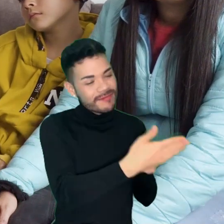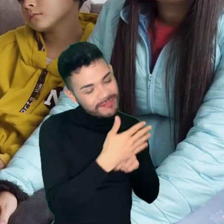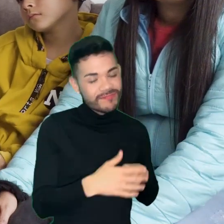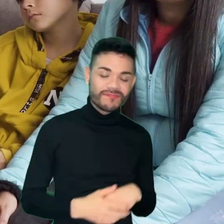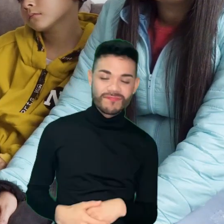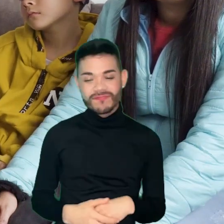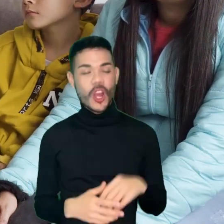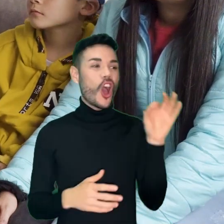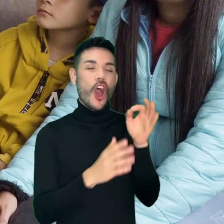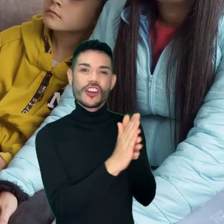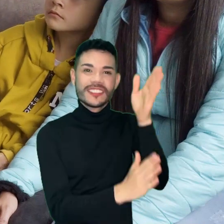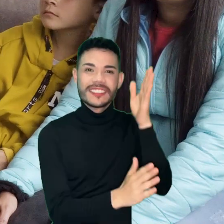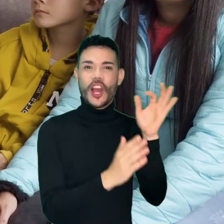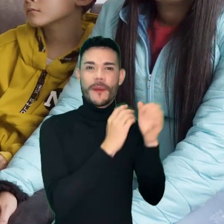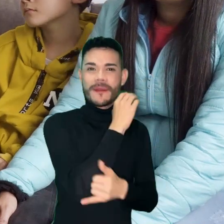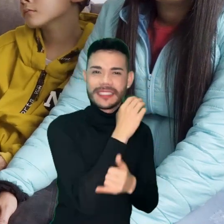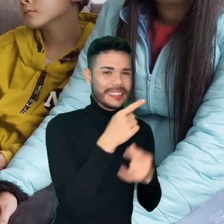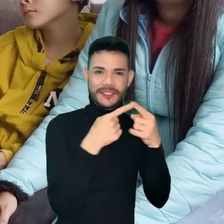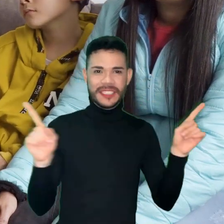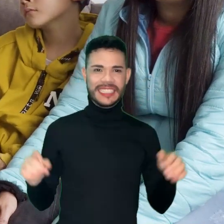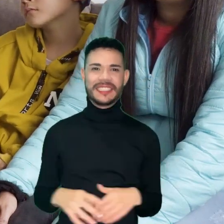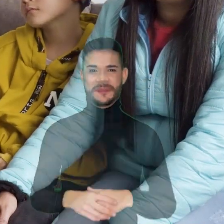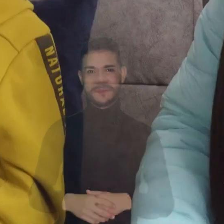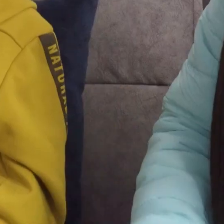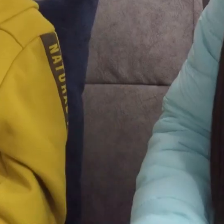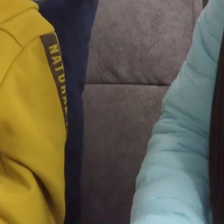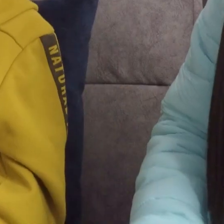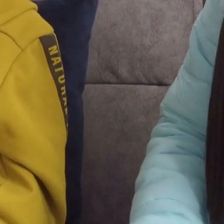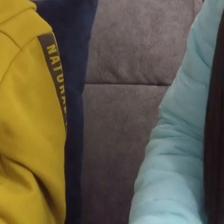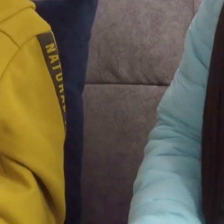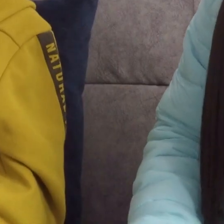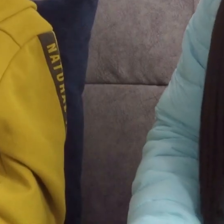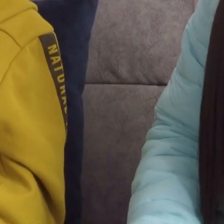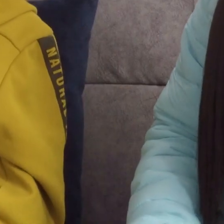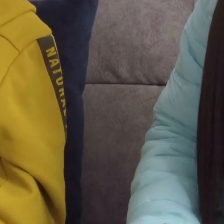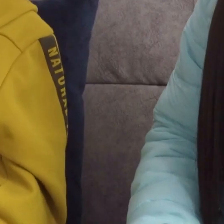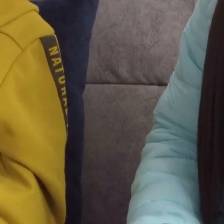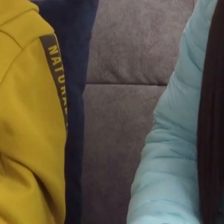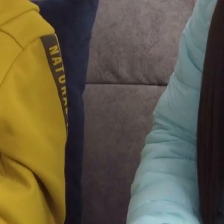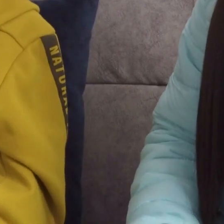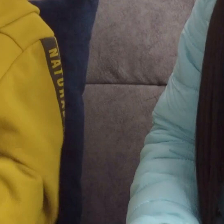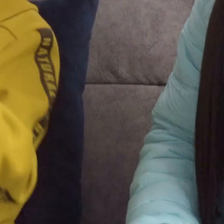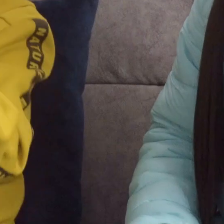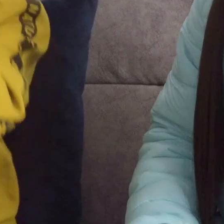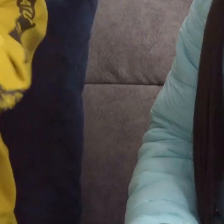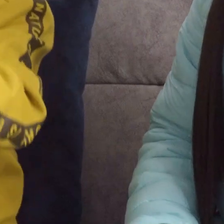del colegio o de una salida o cualquier cosa. Yo soy Juanjo